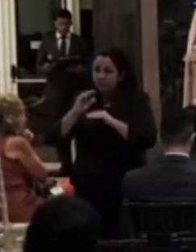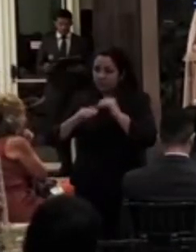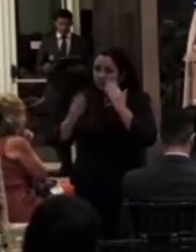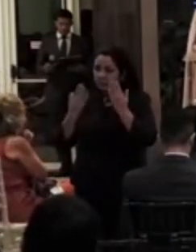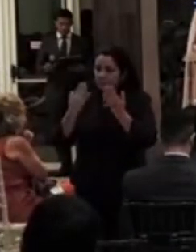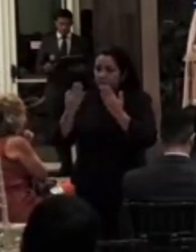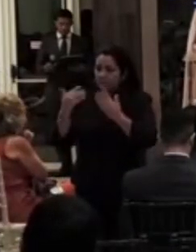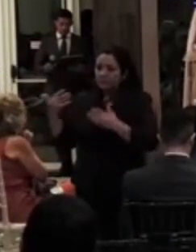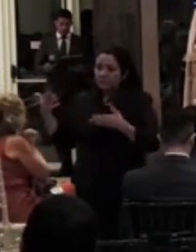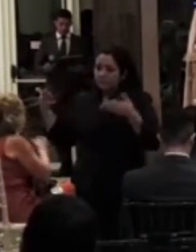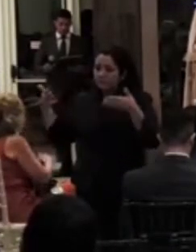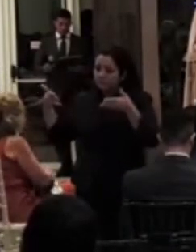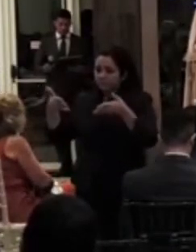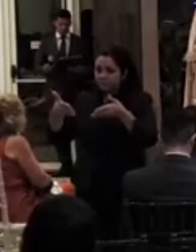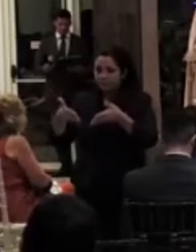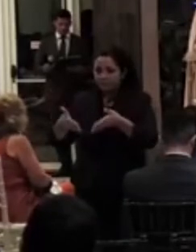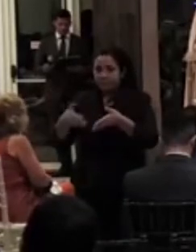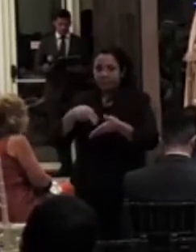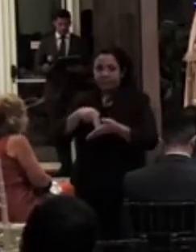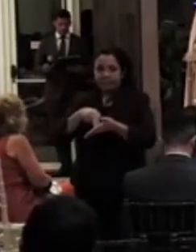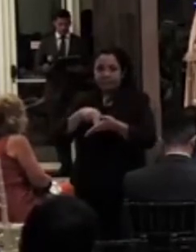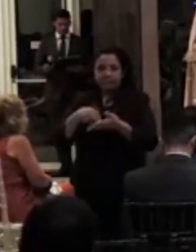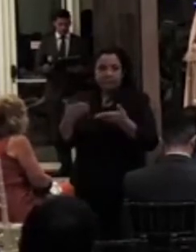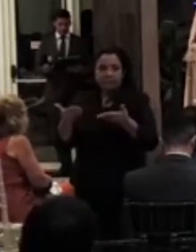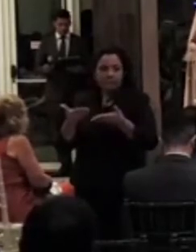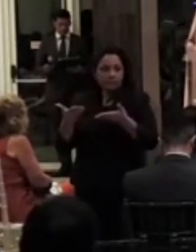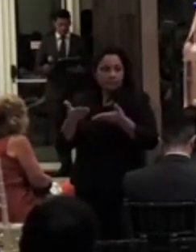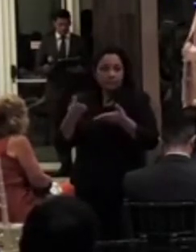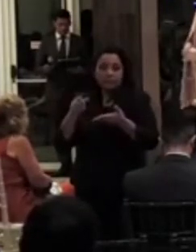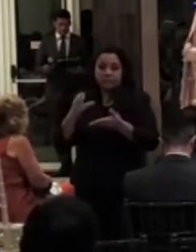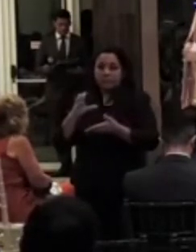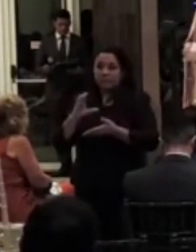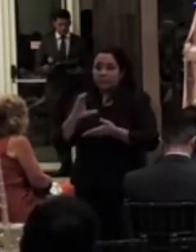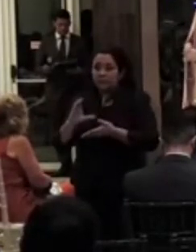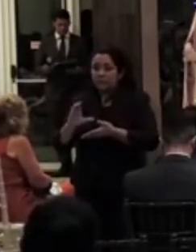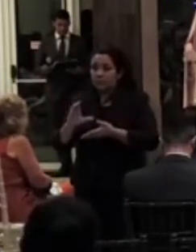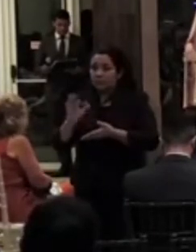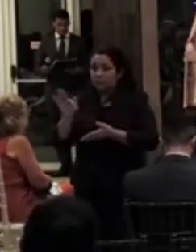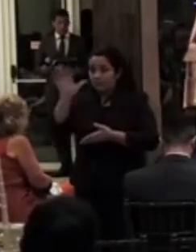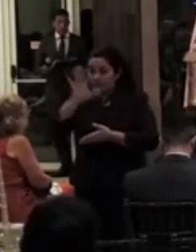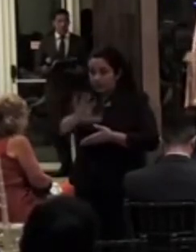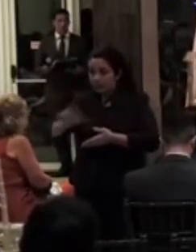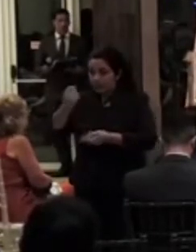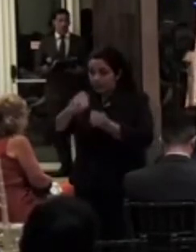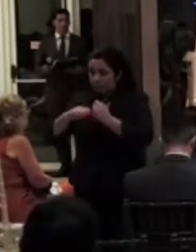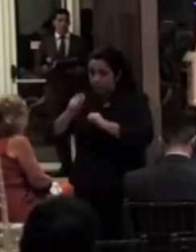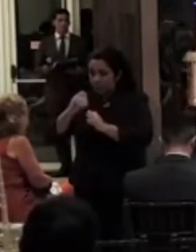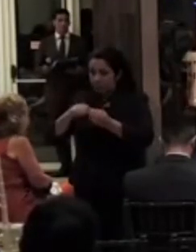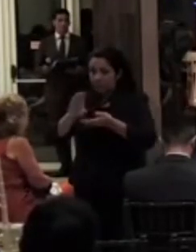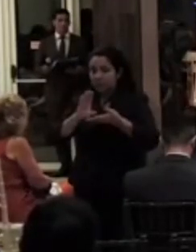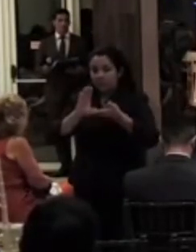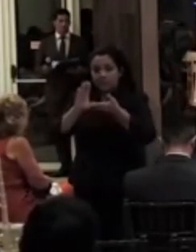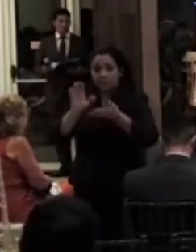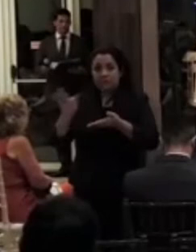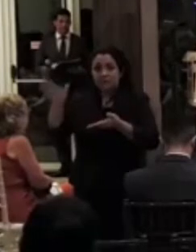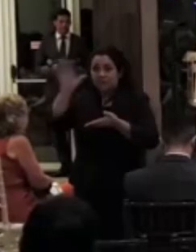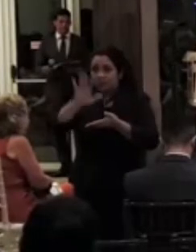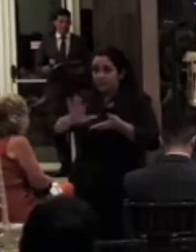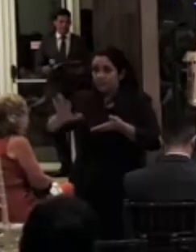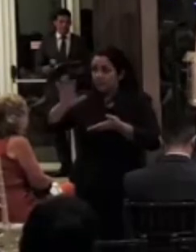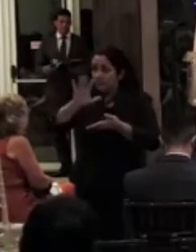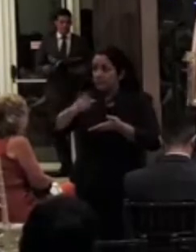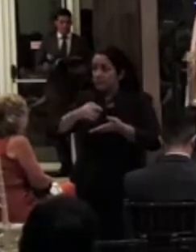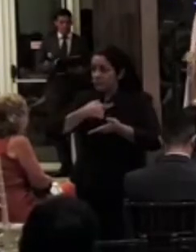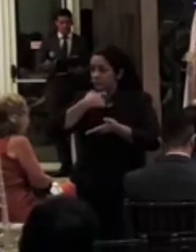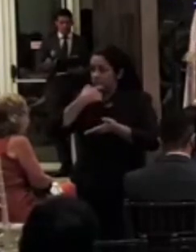nos prestigiando. O Conselho Federal de Economia, o Conselho Federal de